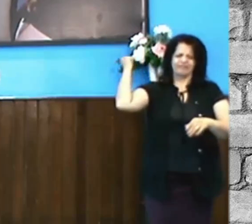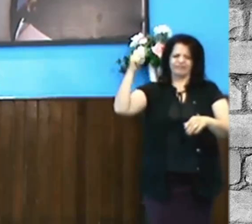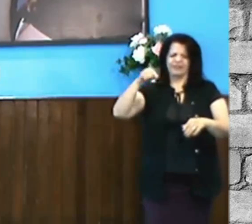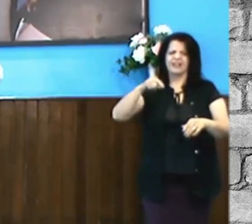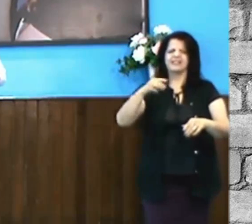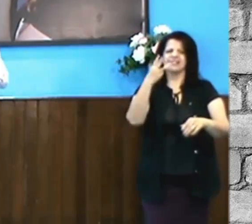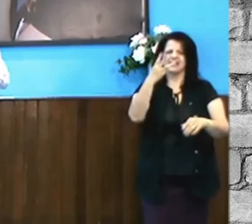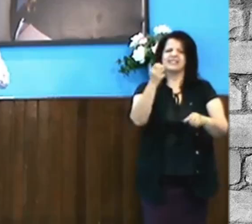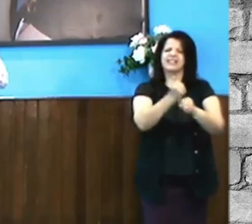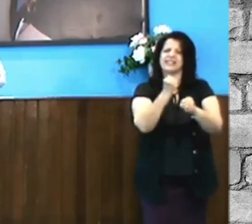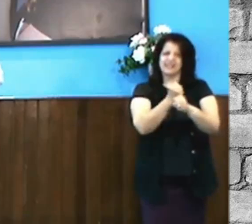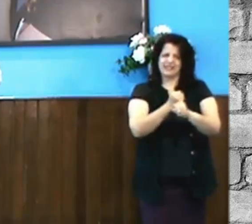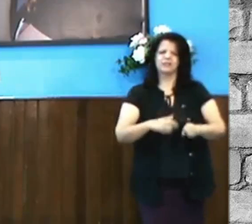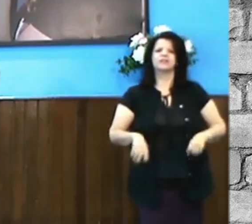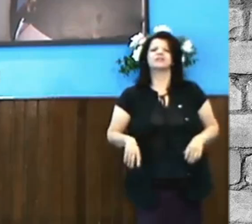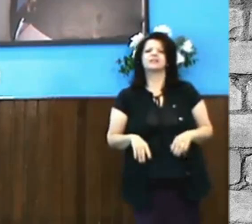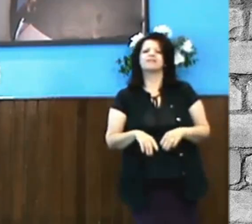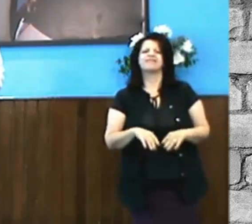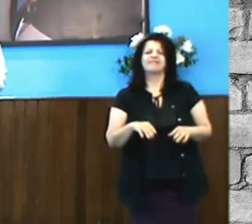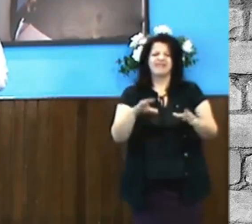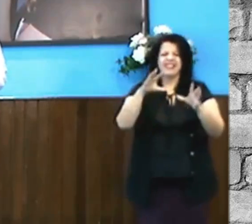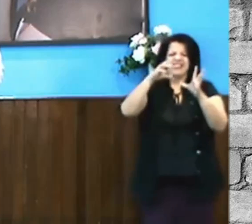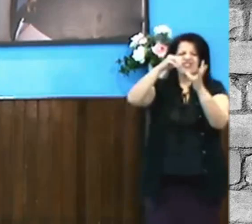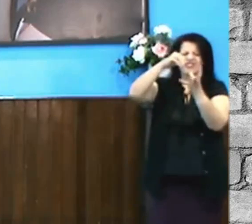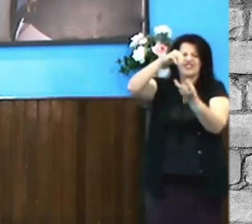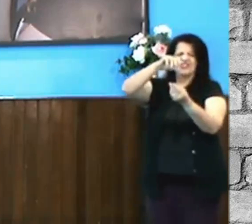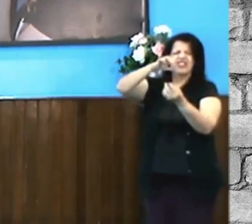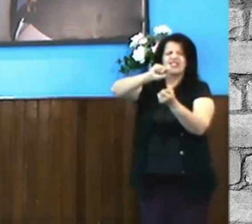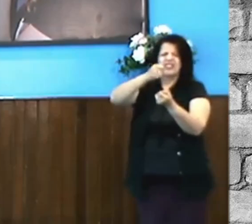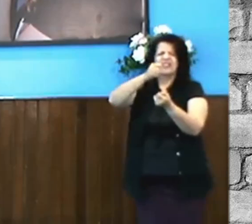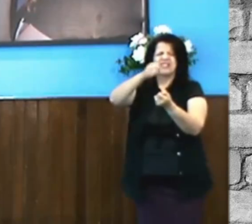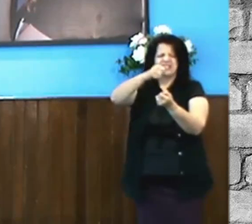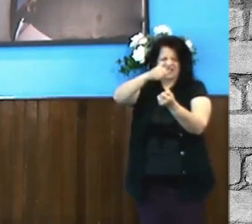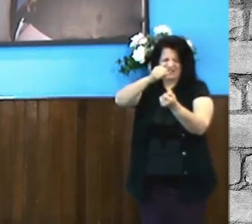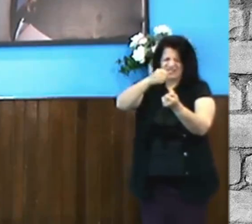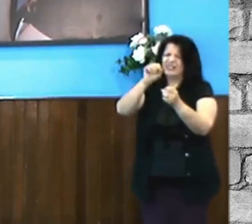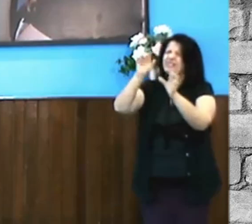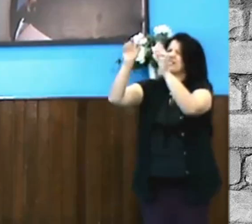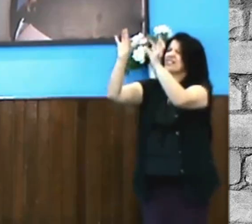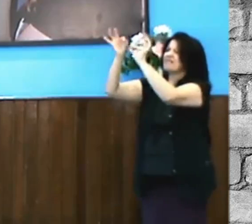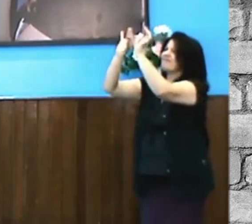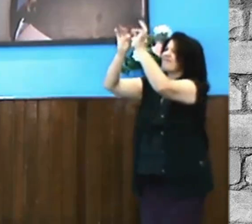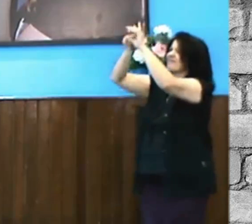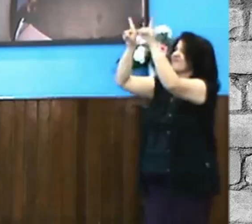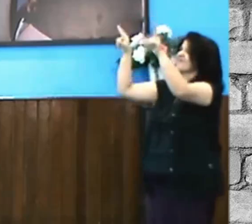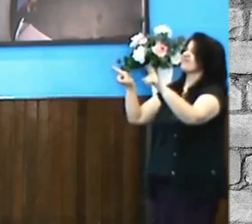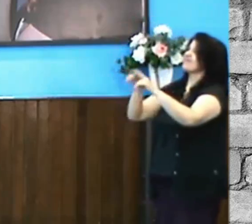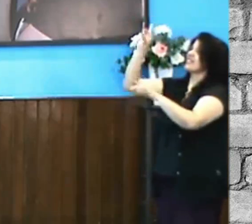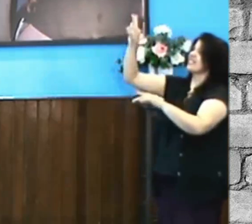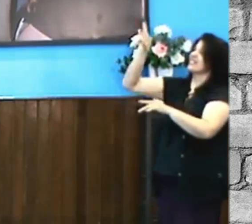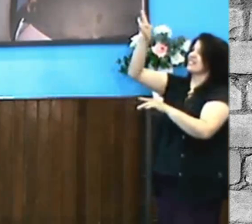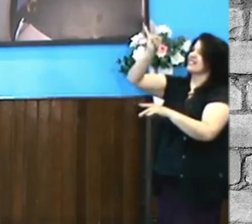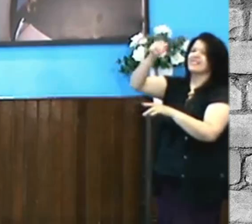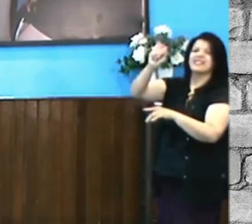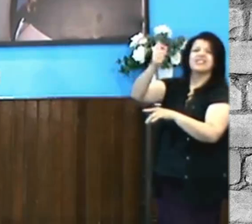temos um molho de chaves aqui ao lado. Meus irmãos, tinha chave lá, que não era brincadeira não. Tinha muita chave lá.